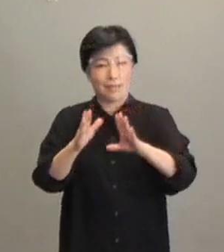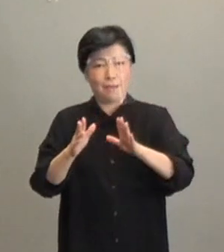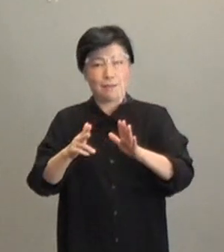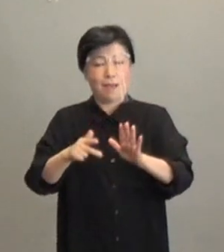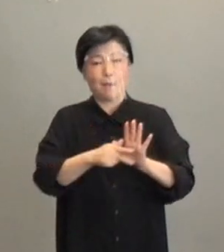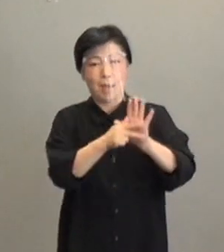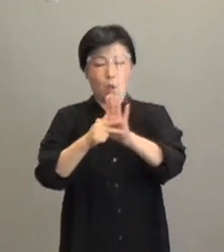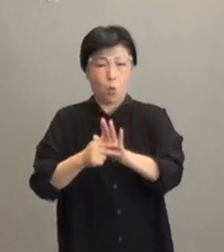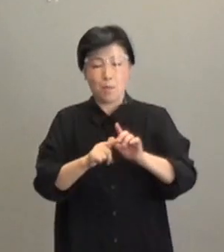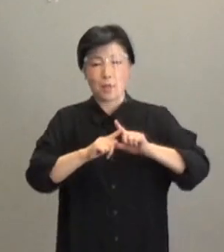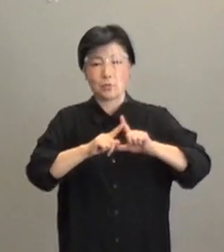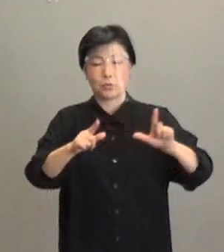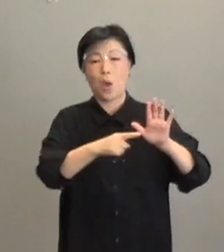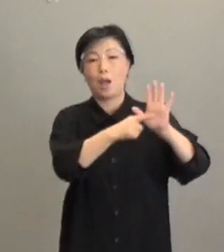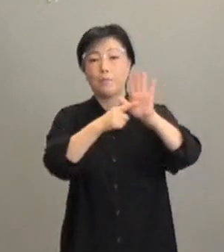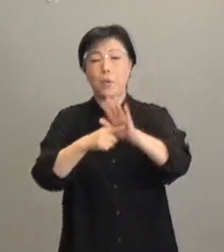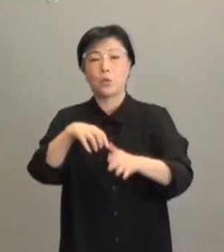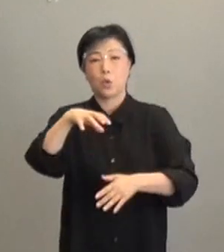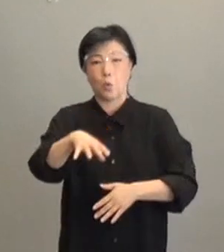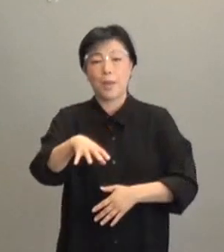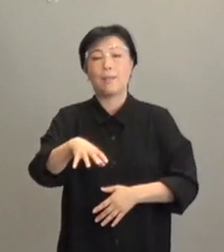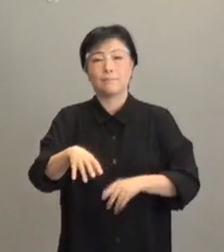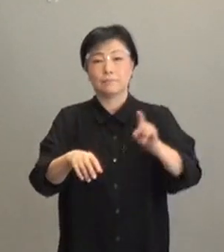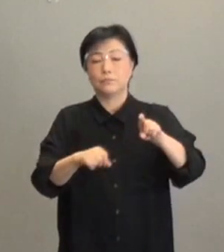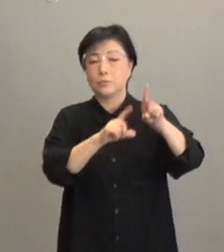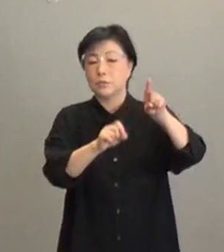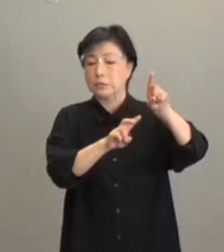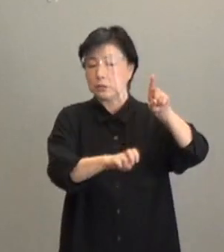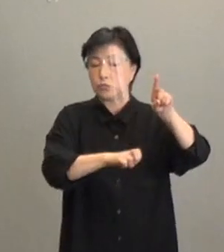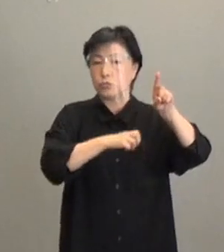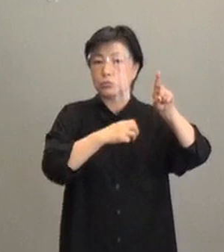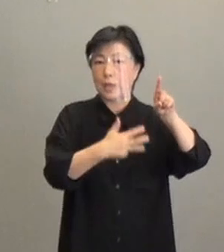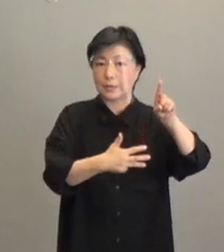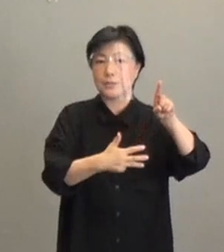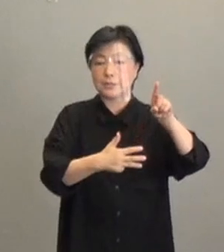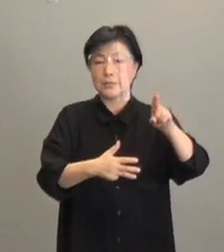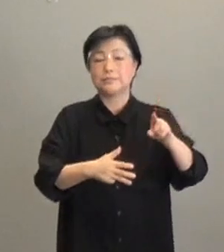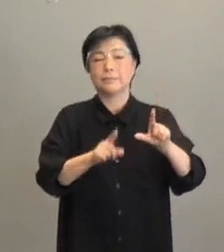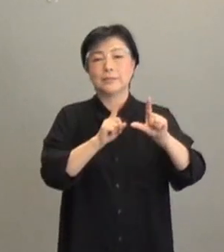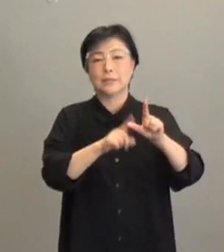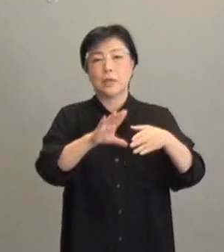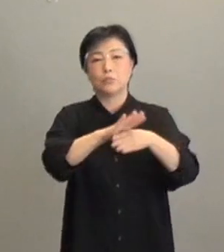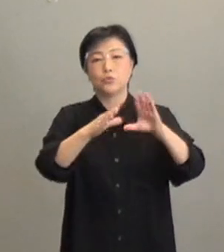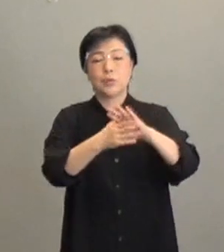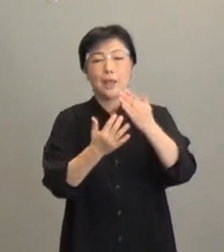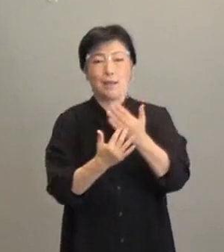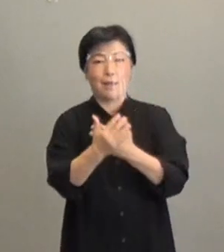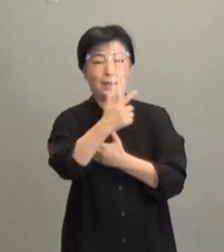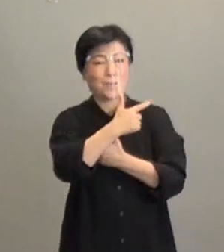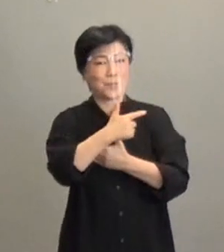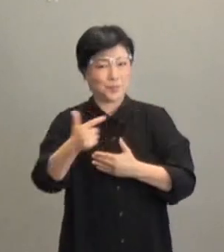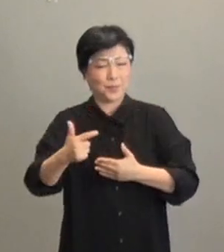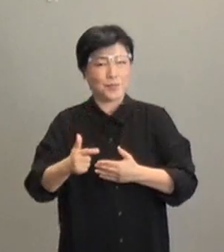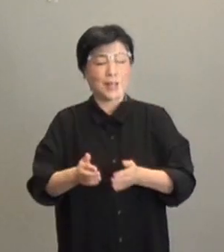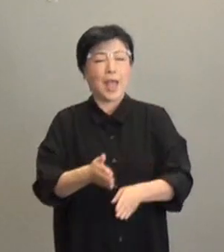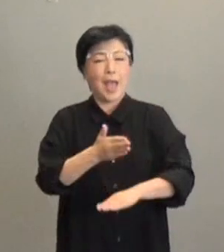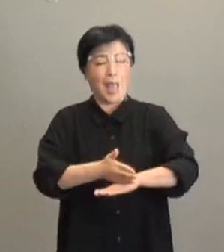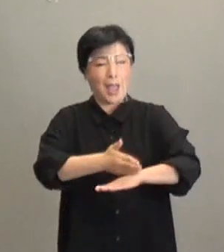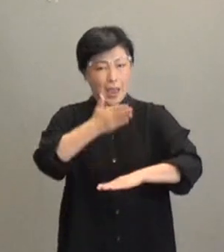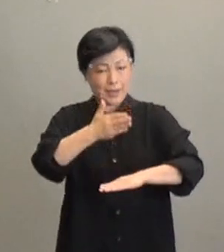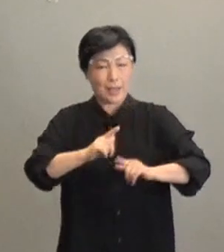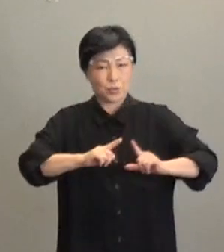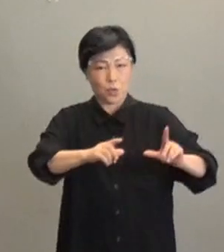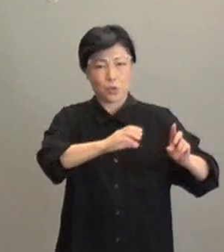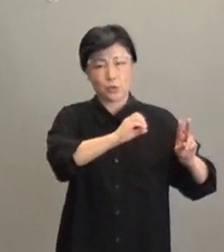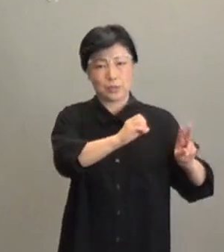発表する場として来月28日千葉県文化会館大ホールにおいてありがとう東京